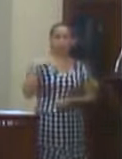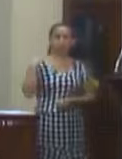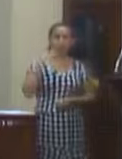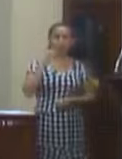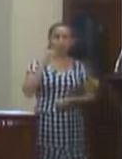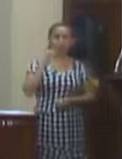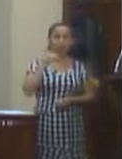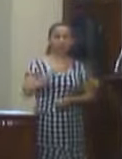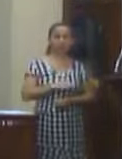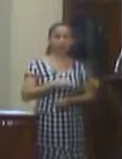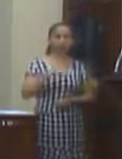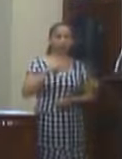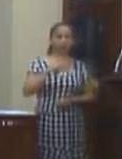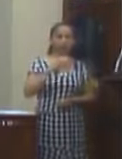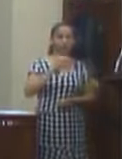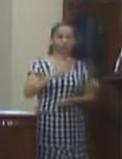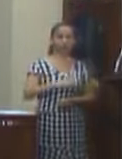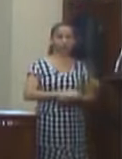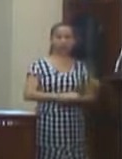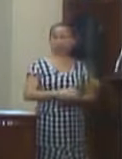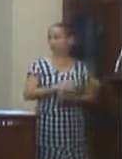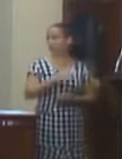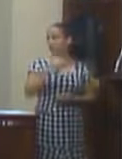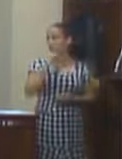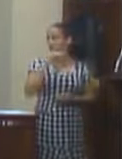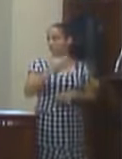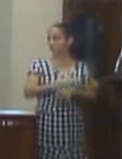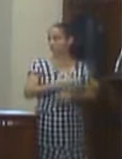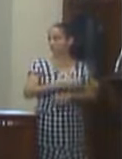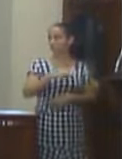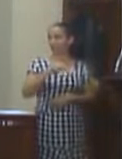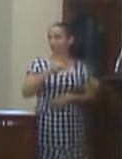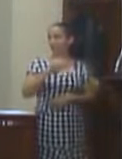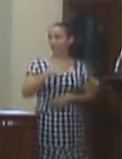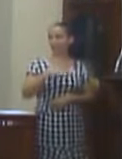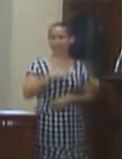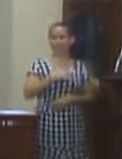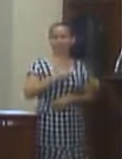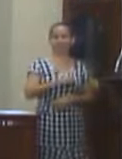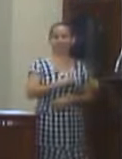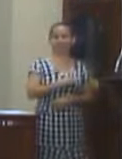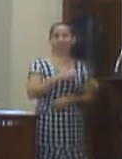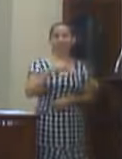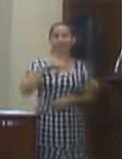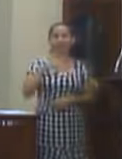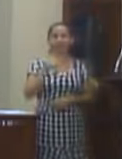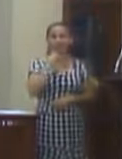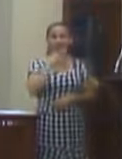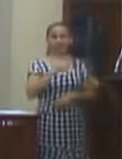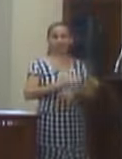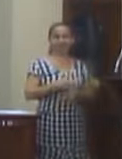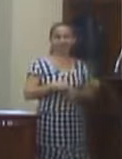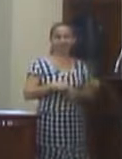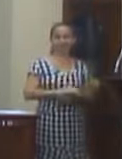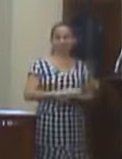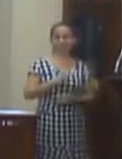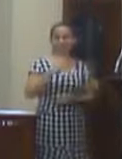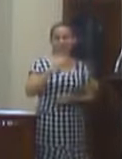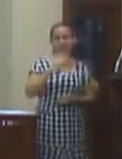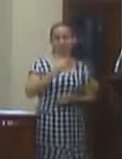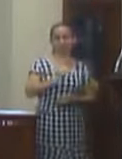Antônio, Marcelo, está justificado, né? Marquinhos, Michele, está justificado,